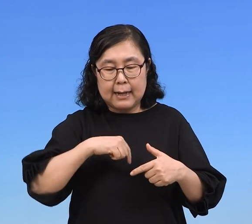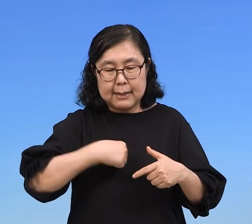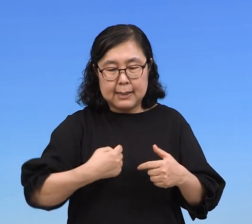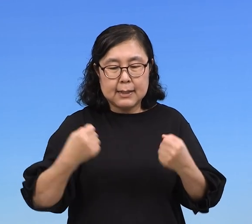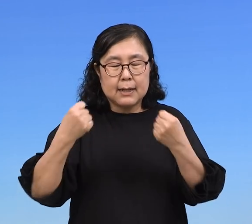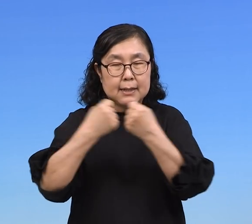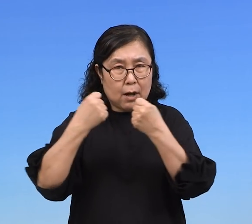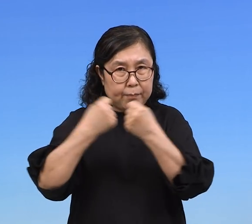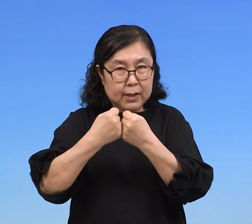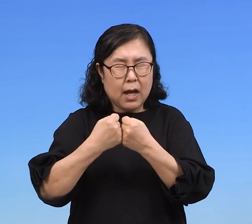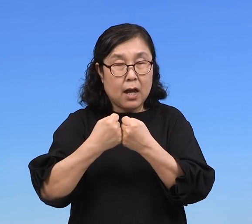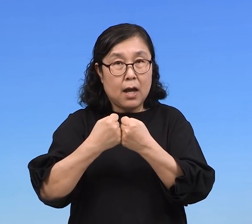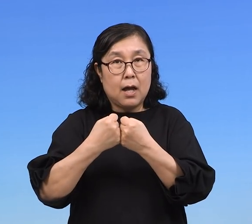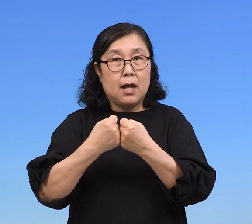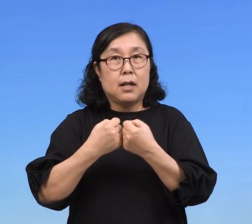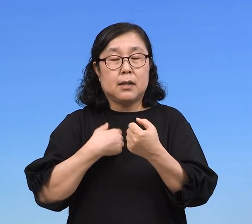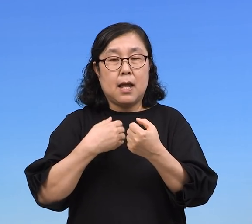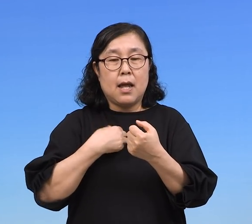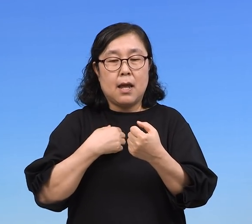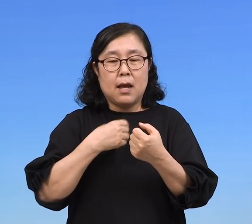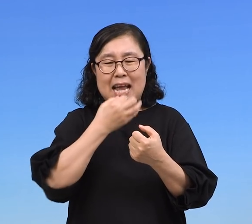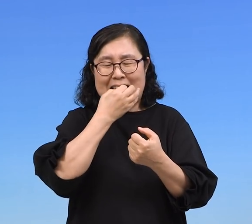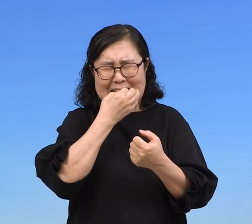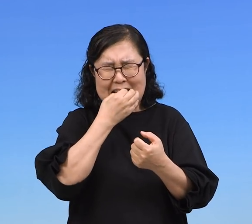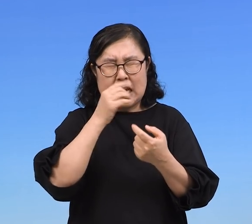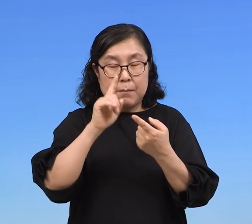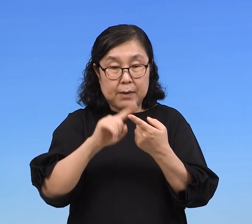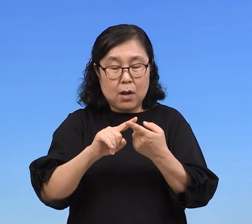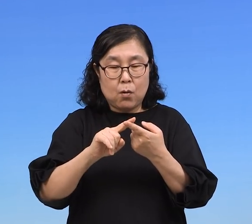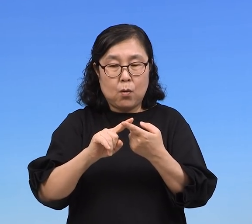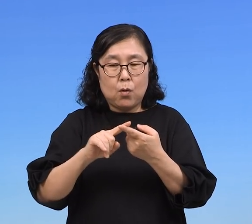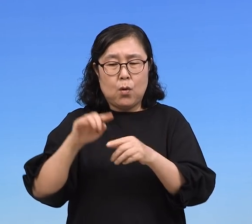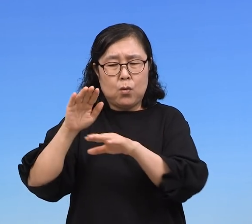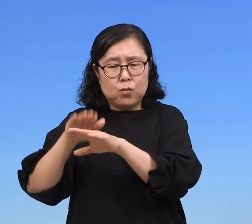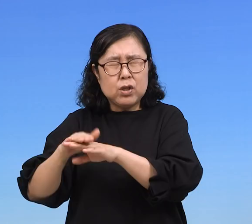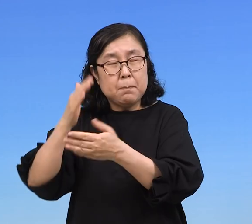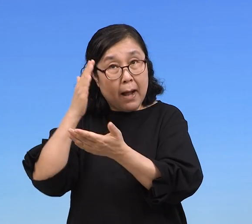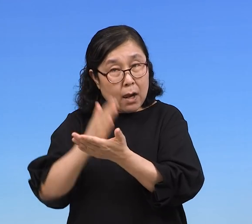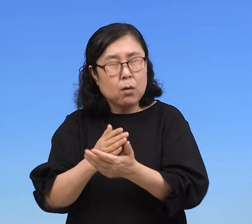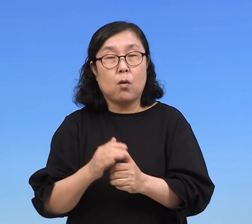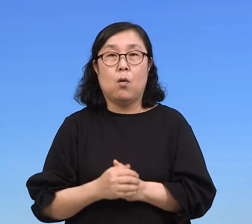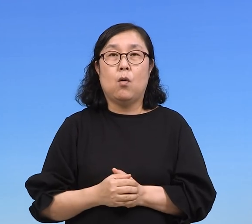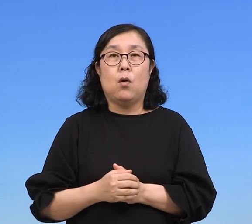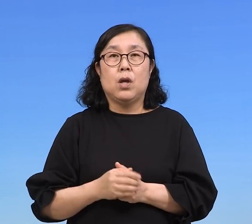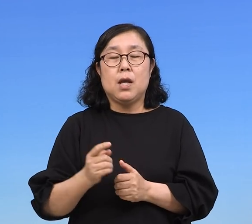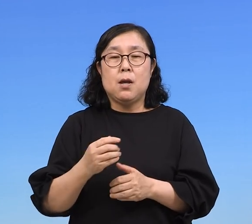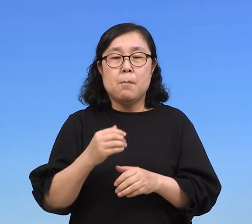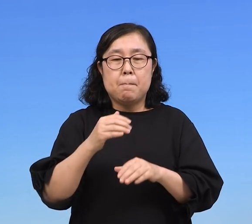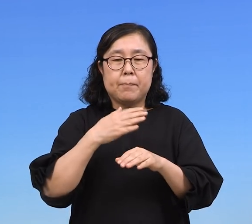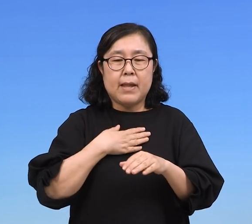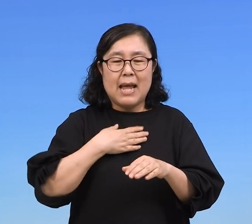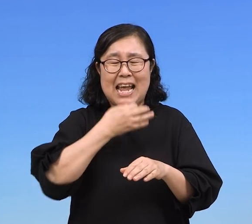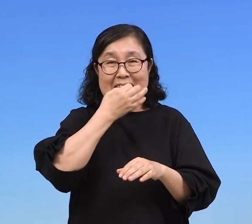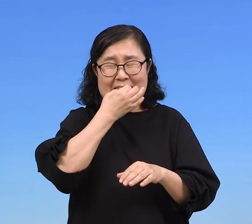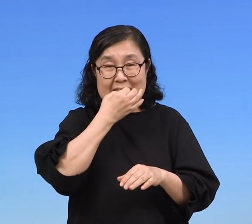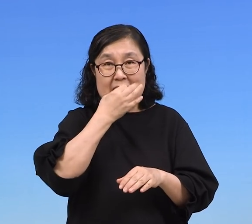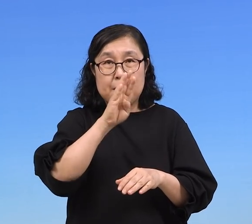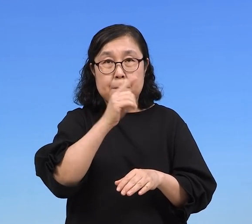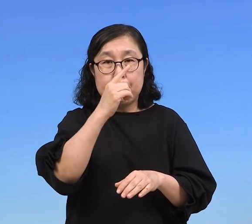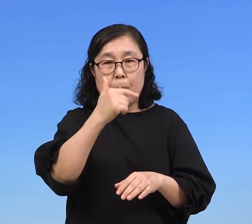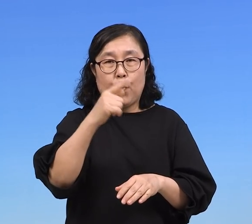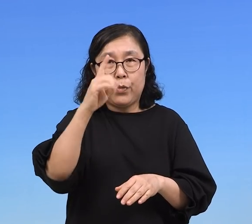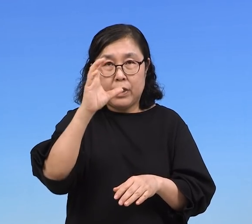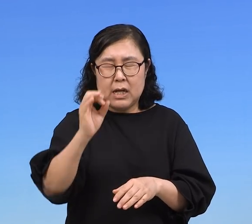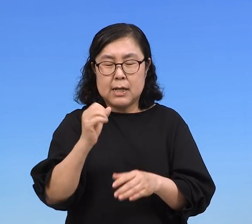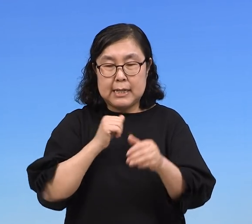우리 본능에 내버려 두지 말고 이 본능에 역행하기 위하여 늘 싸워야 돼요. 아버지,